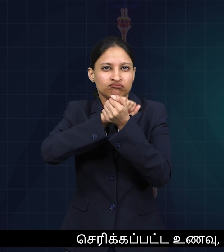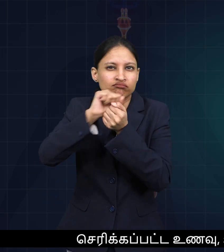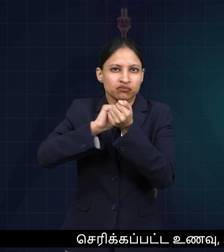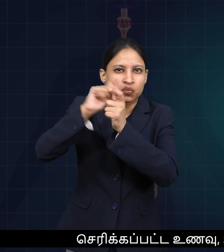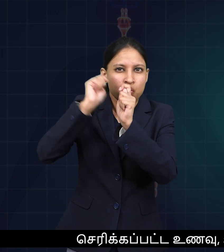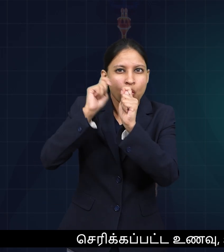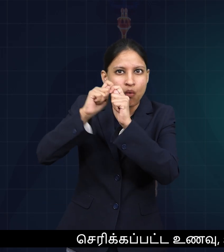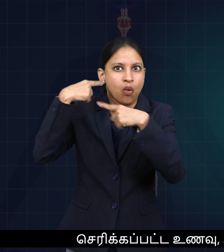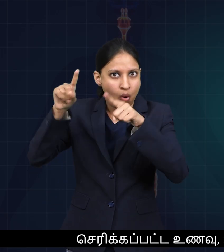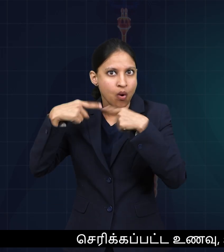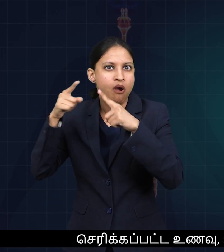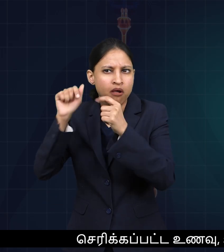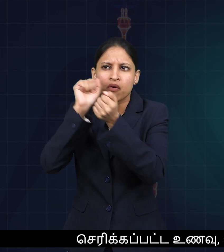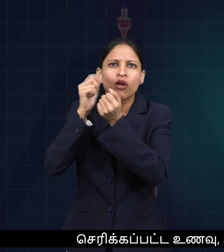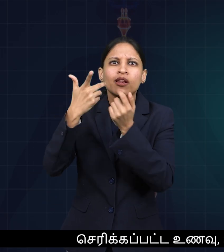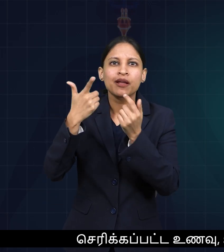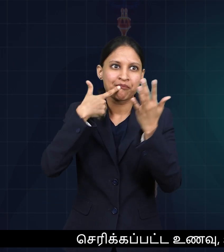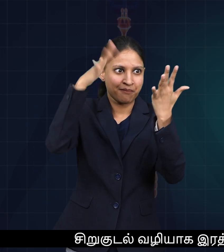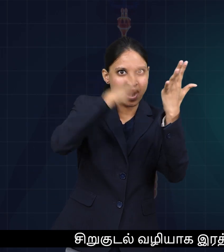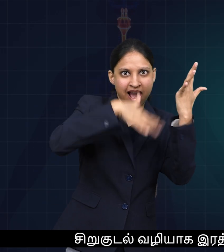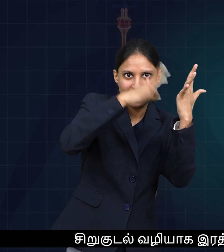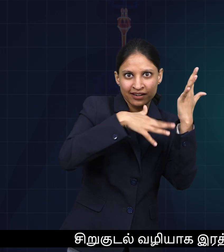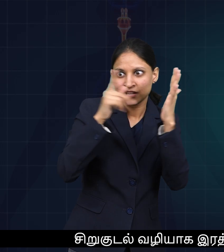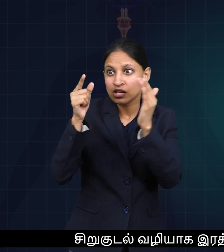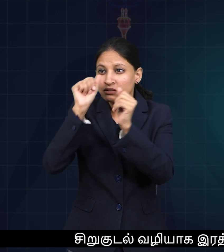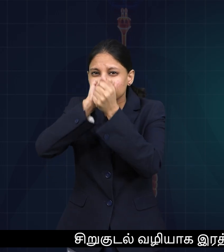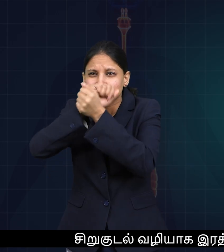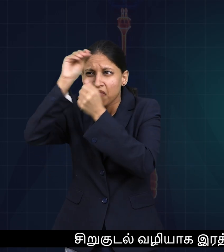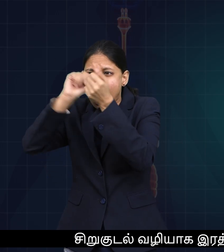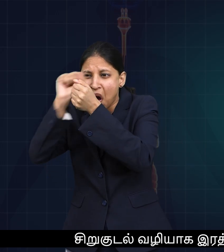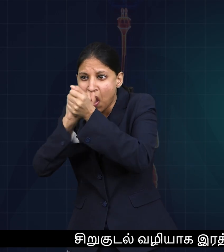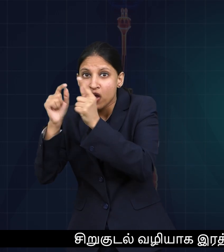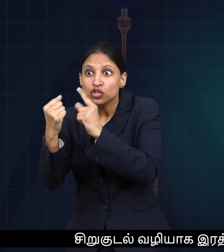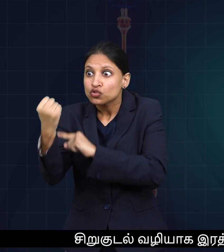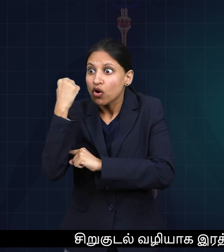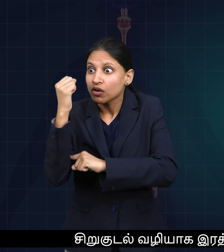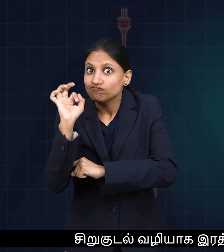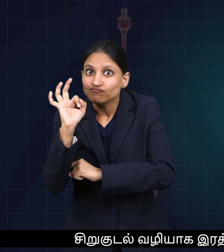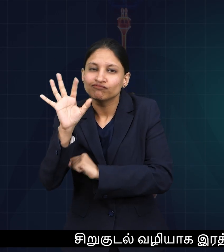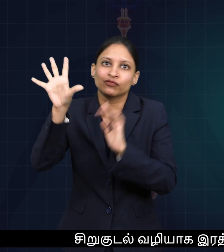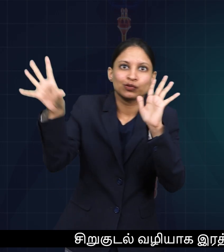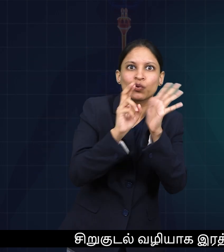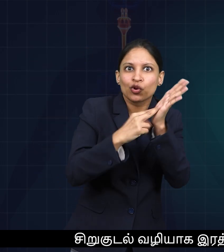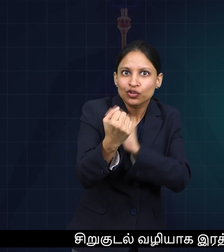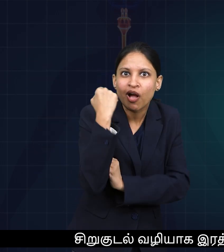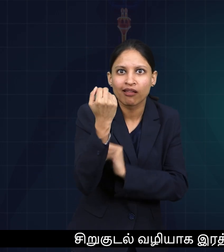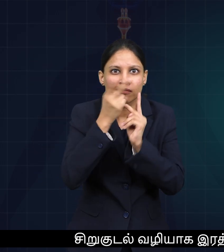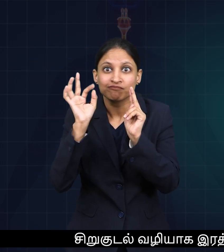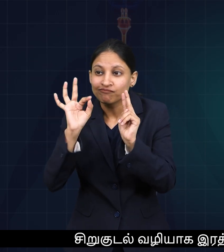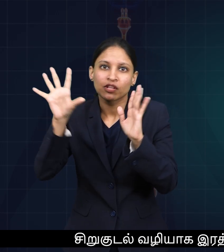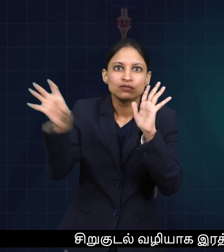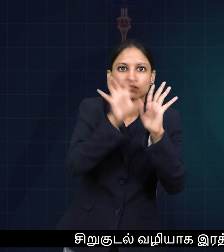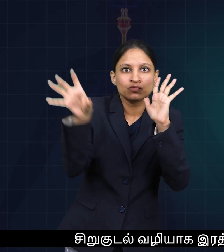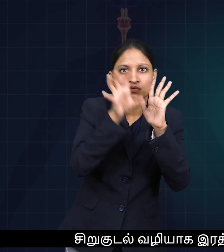உணவு ஊட்டச்சத்துகளின் வடிவத்தில் சிறுகுடல் வழியாக இரத்த ஓட்டத்தில் உறிஞ்சப்படுகிறது.